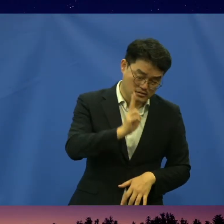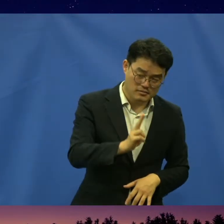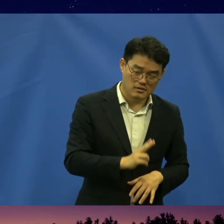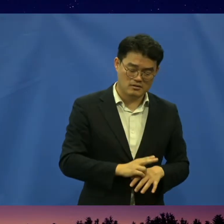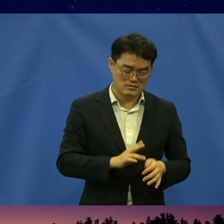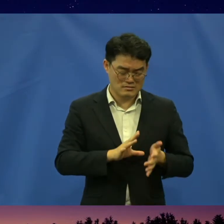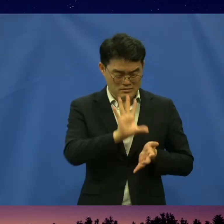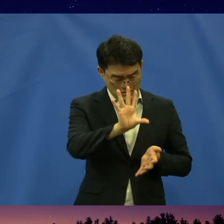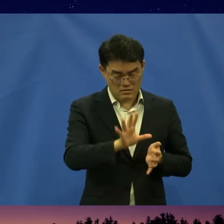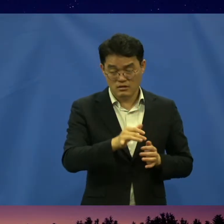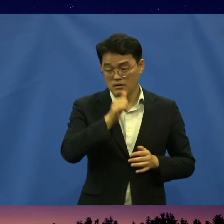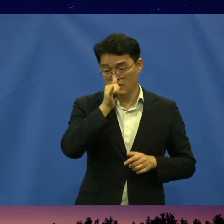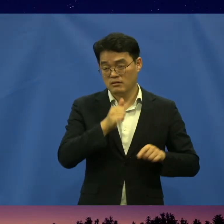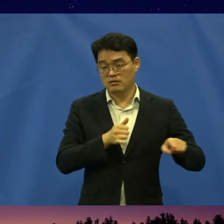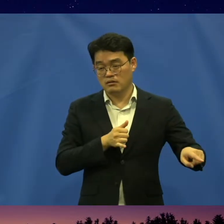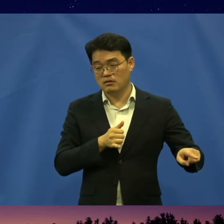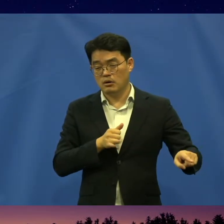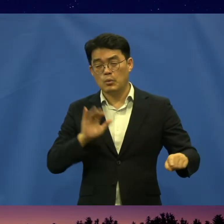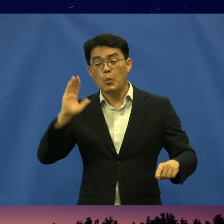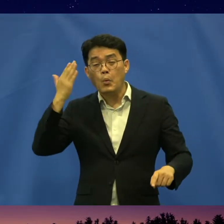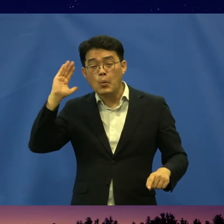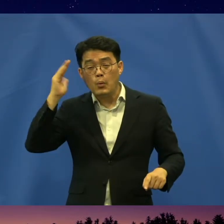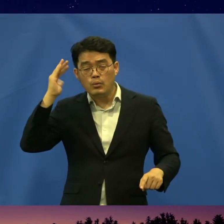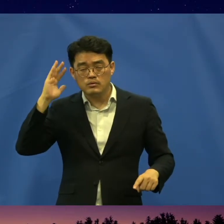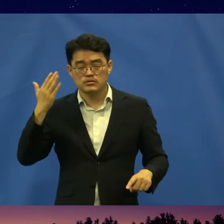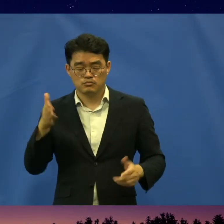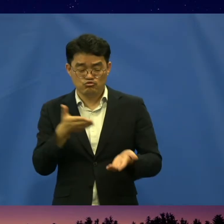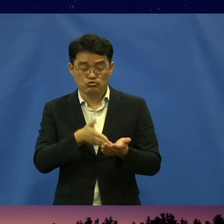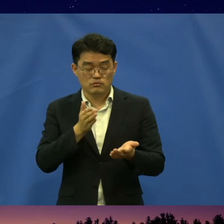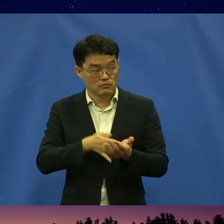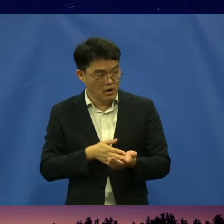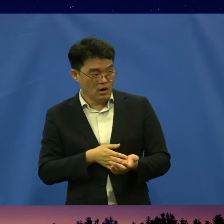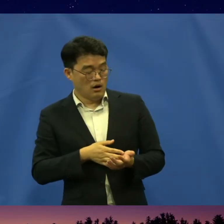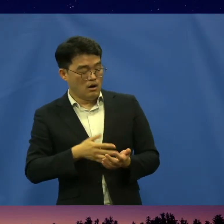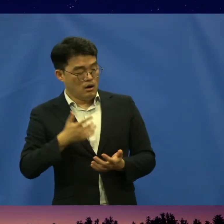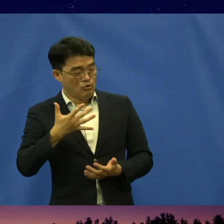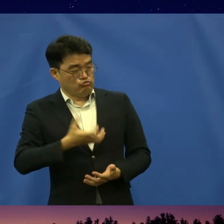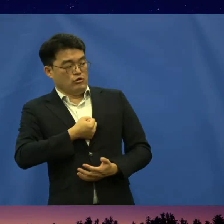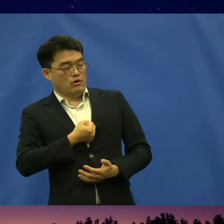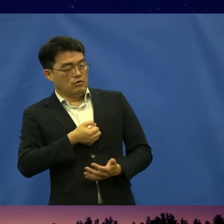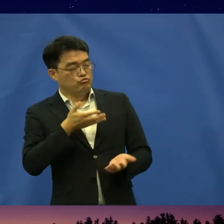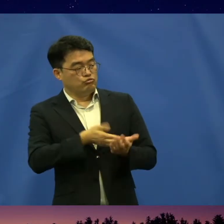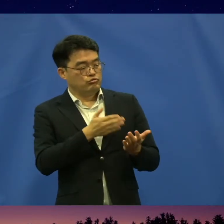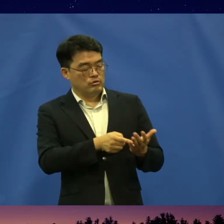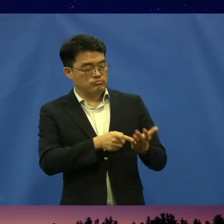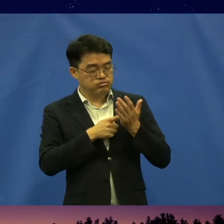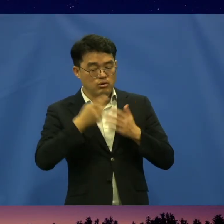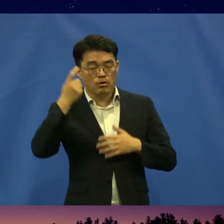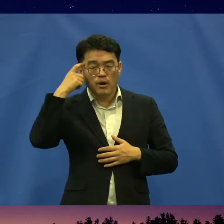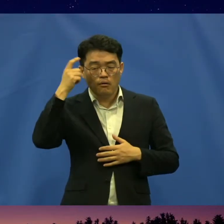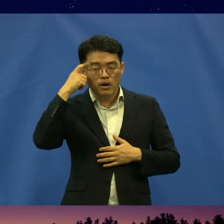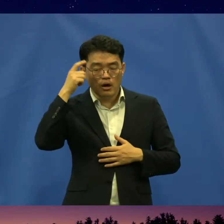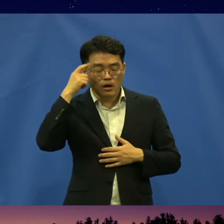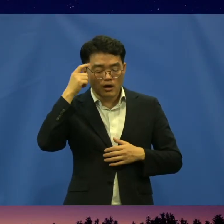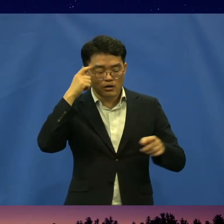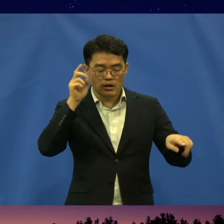배후에는 누가 있느냐? 마귀가 있는 거예요. 가정을 파괴하고, 관계를 파괴시키고, 교회를 파괴하고,